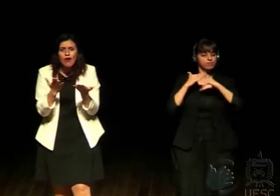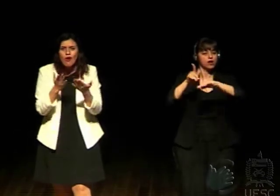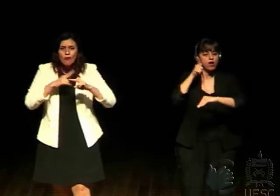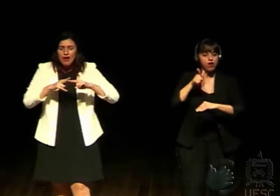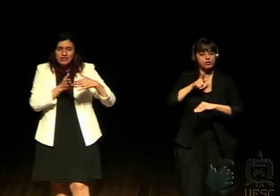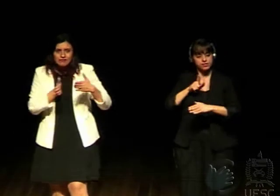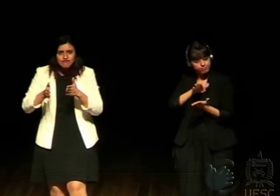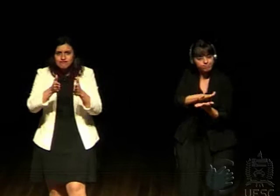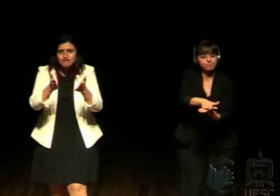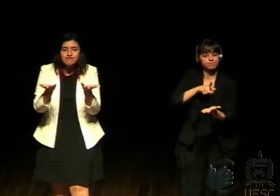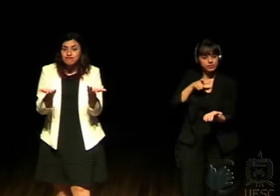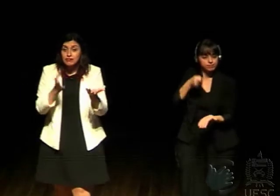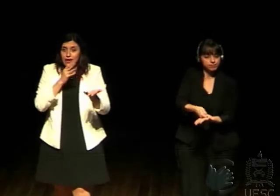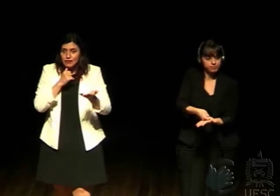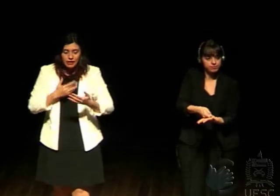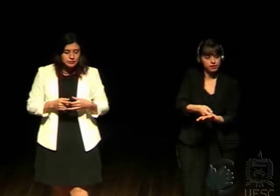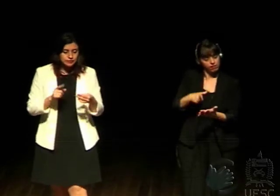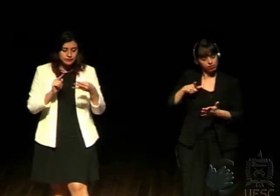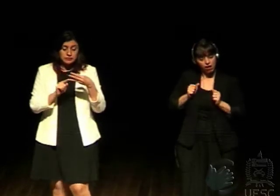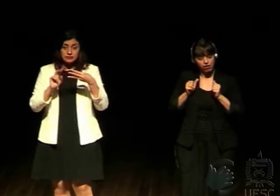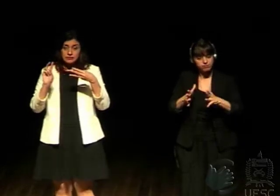no de iniciativa o de proactividad.